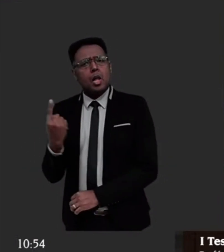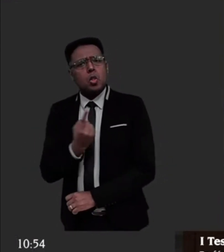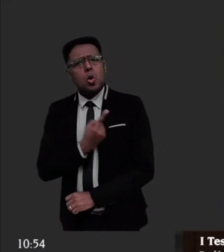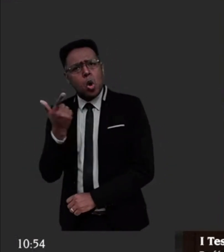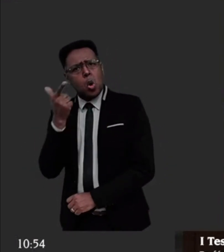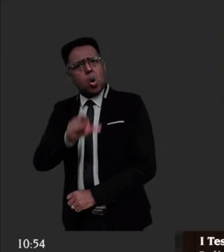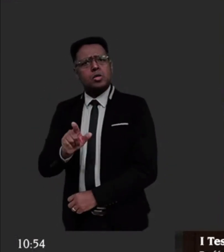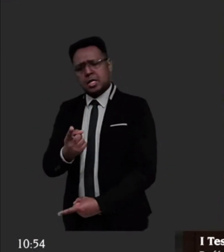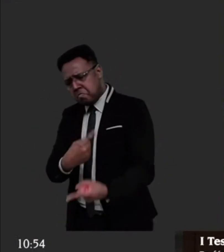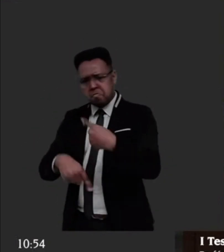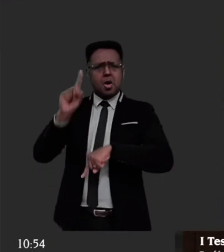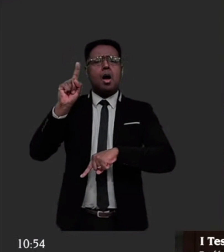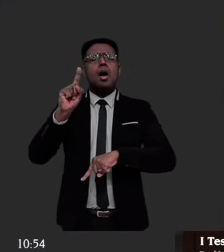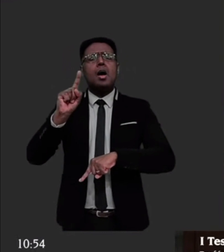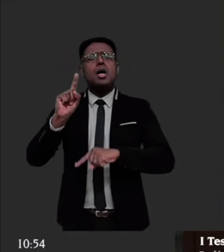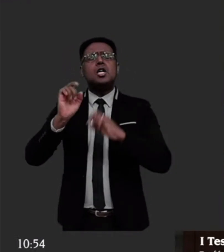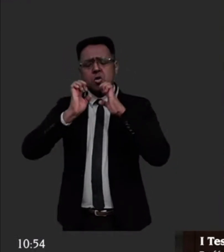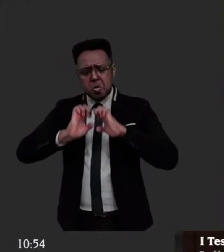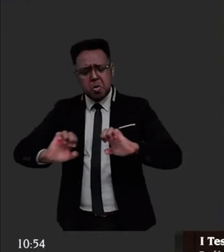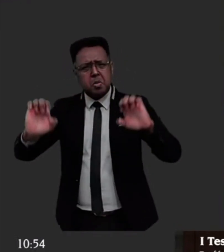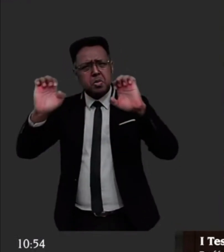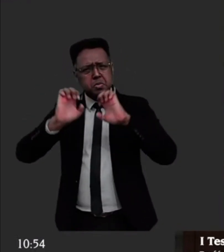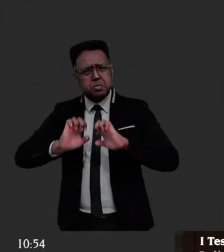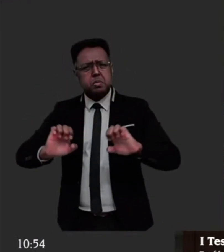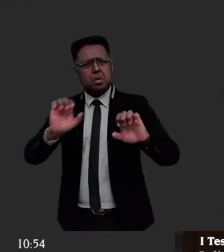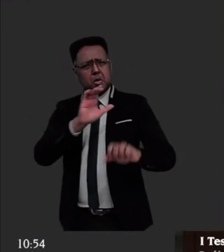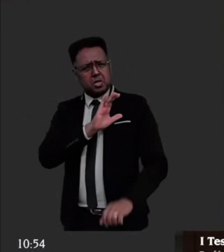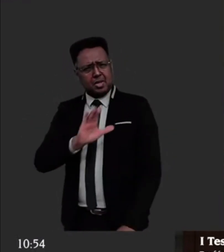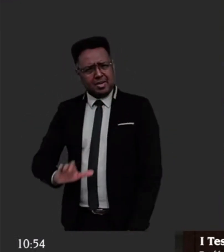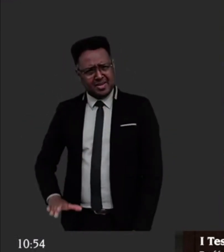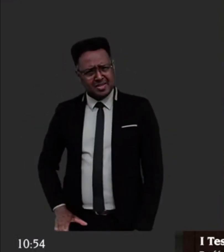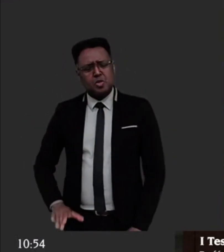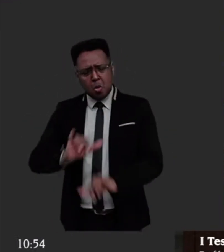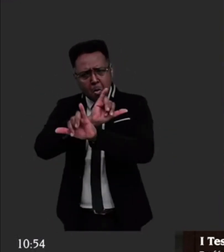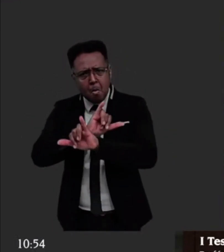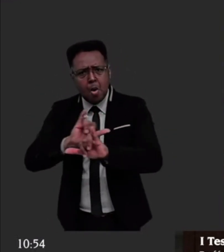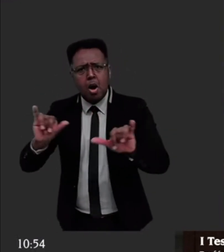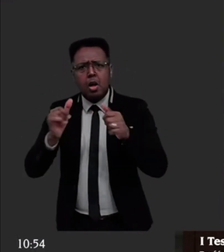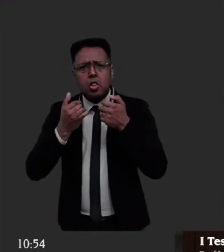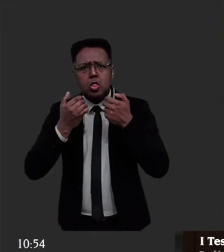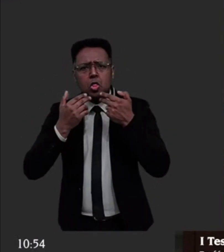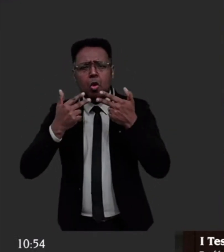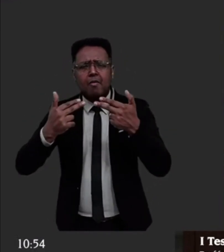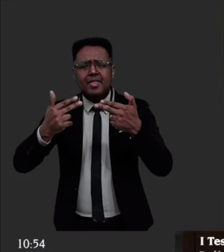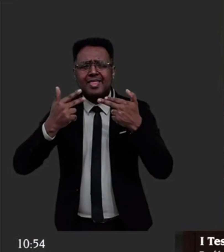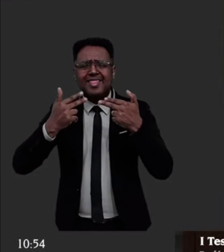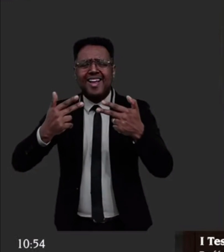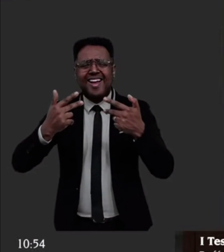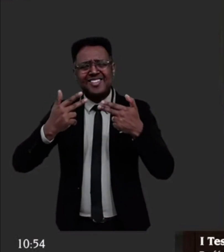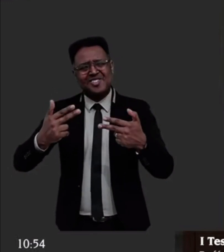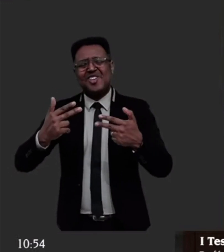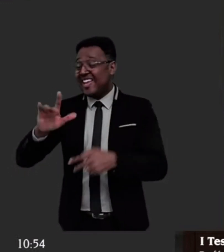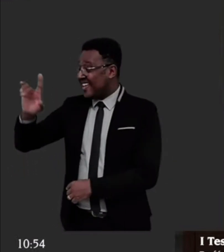Cristo. Evangelho são boas novas. Boas novas são novidades que vêm do secreto